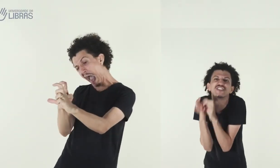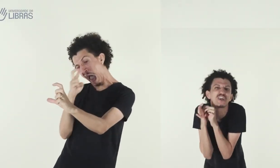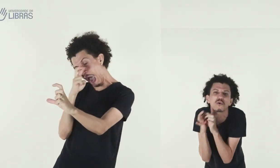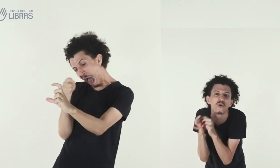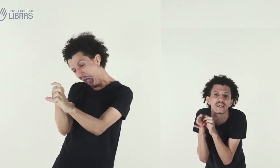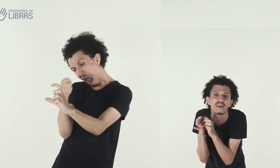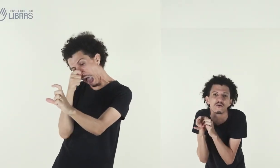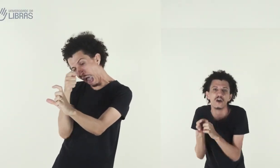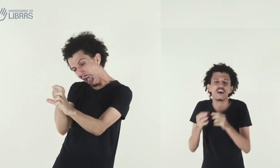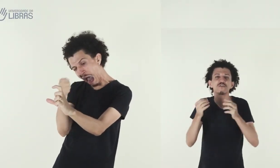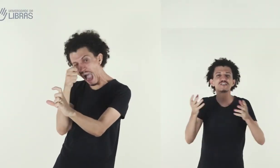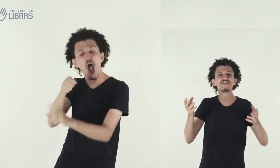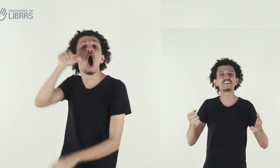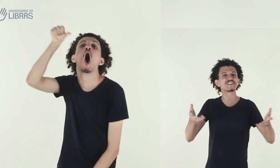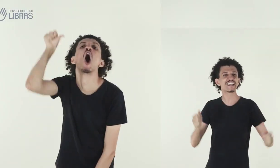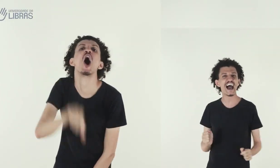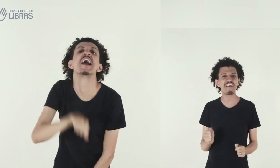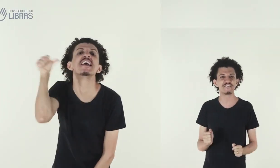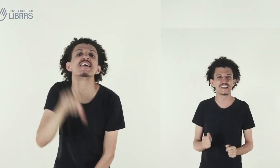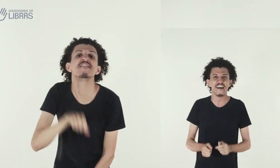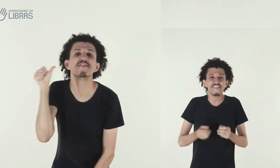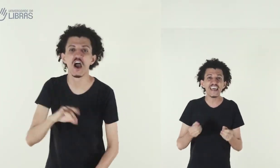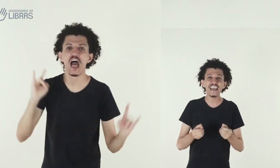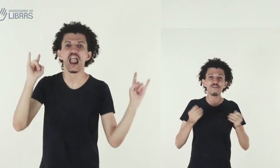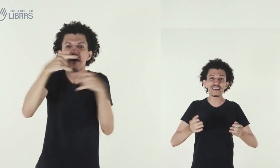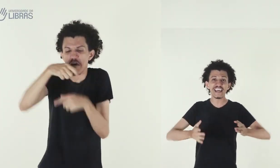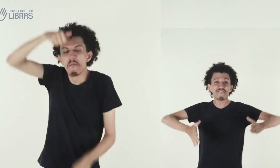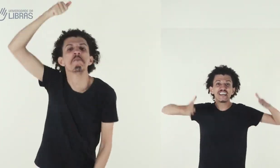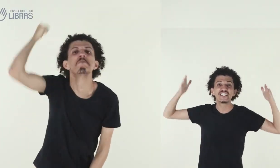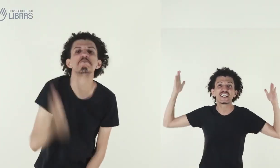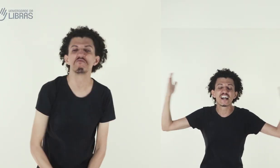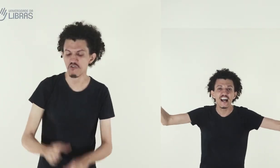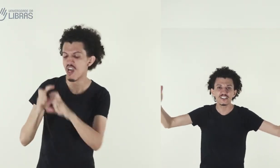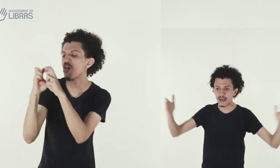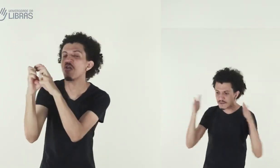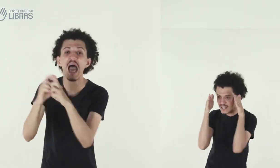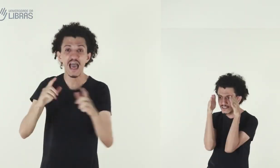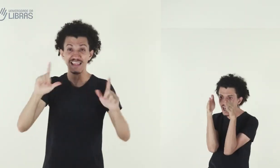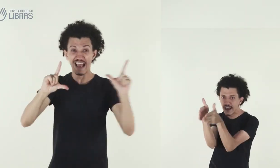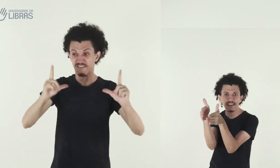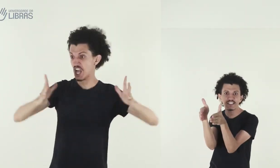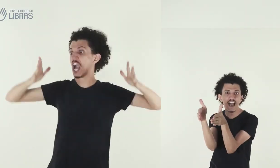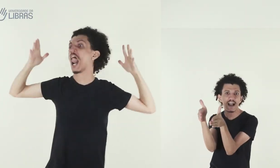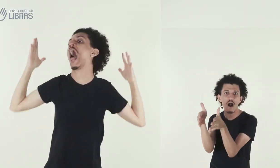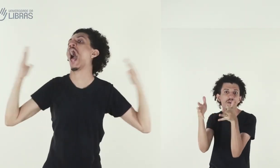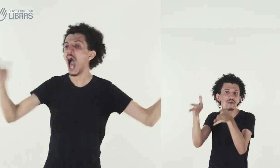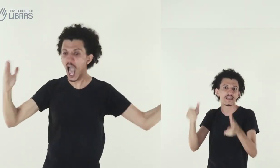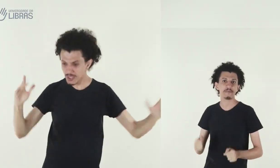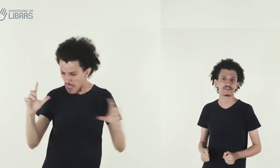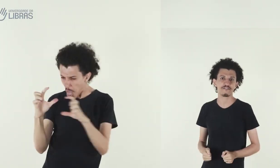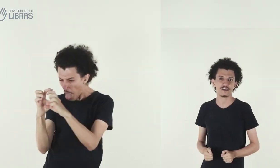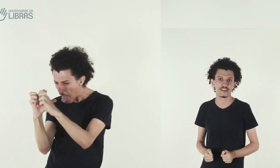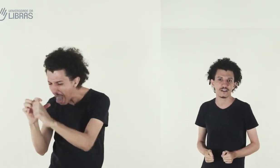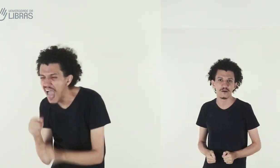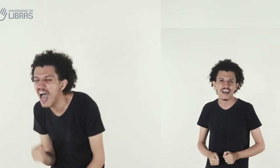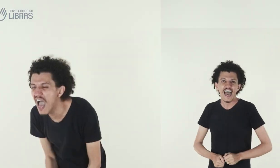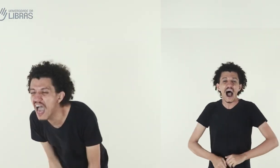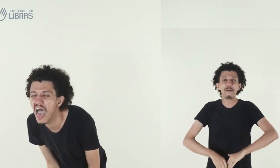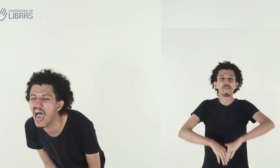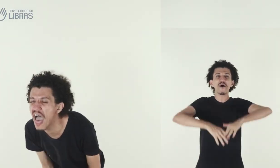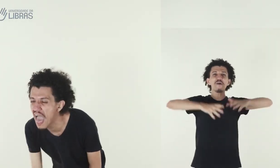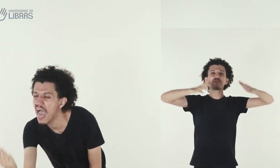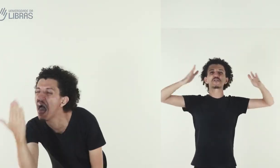é ridículo aquilo, nos vídeos e lives. Nem numa TV gigante dá para você enxergar o que o intérprete está